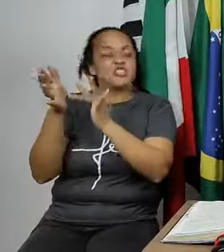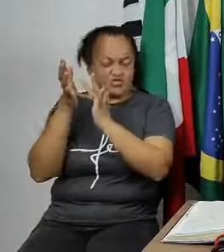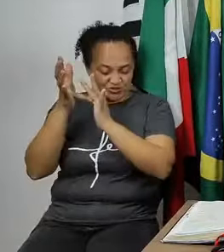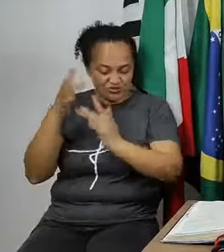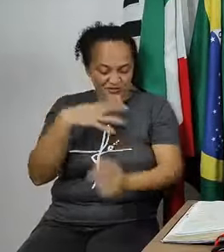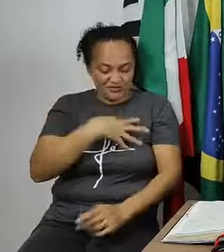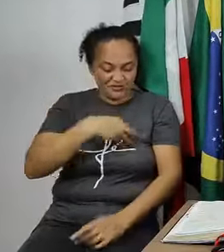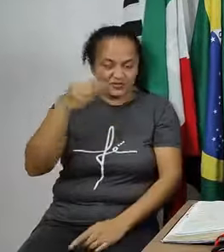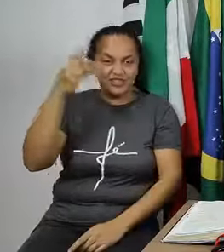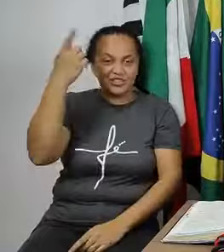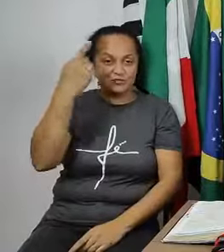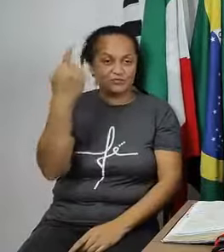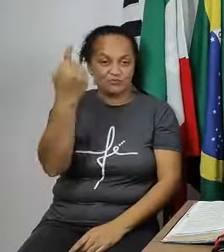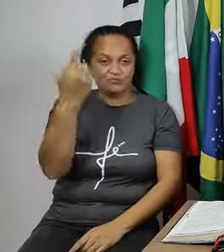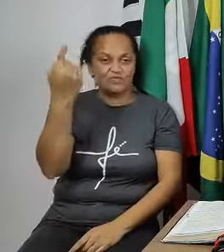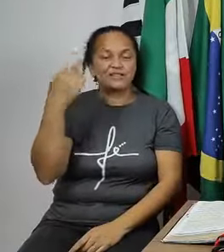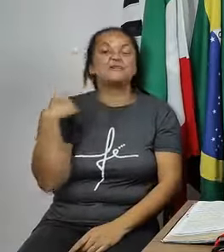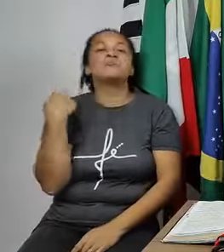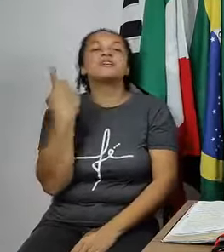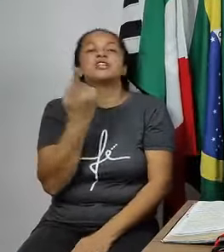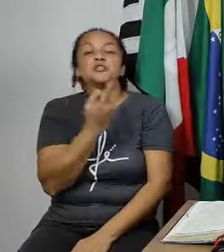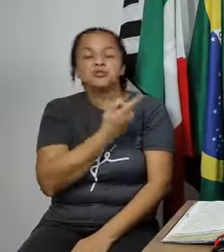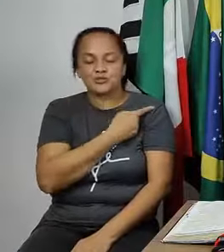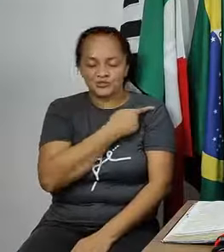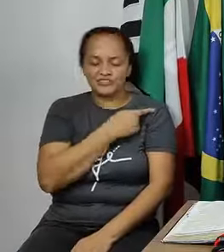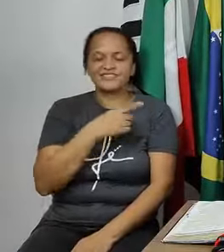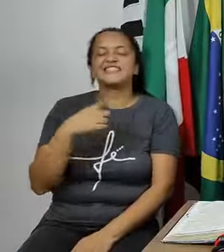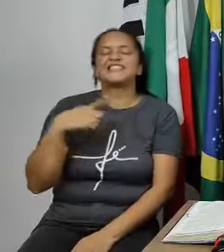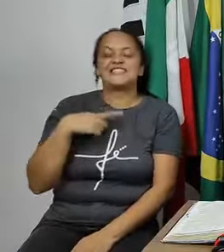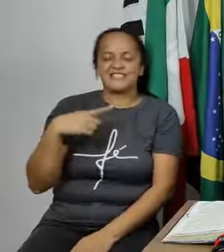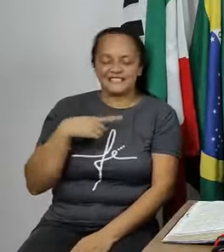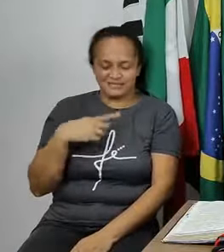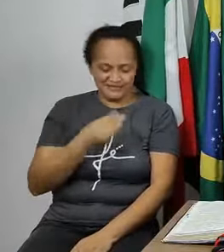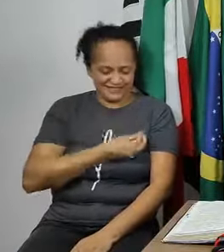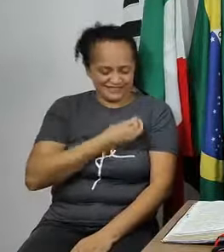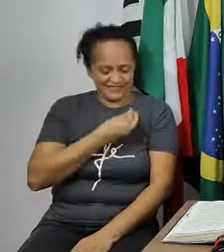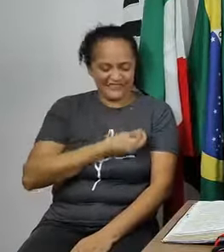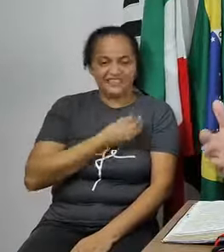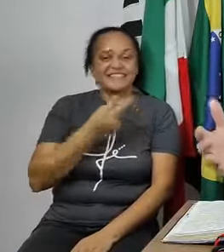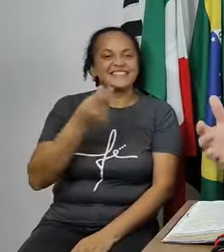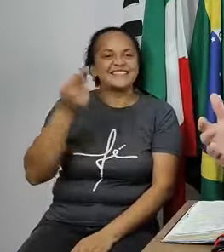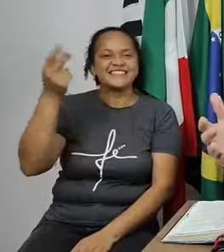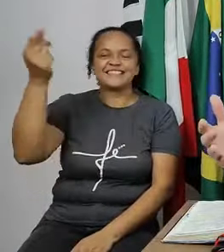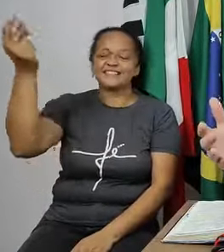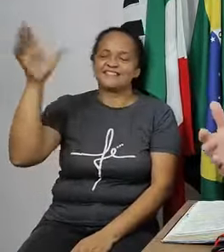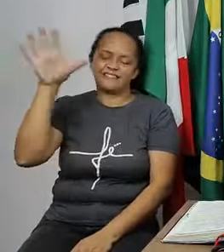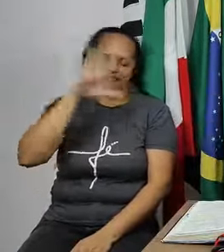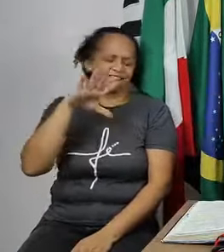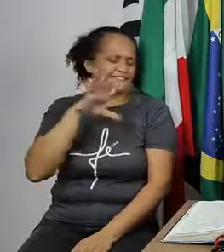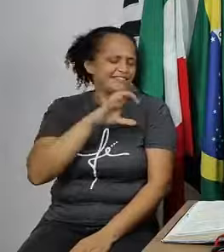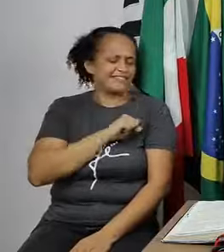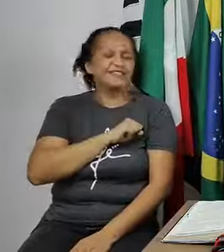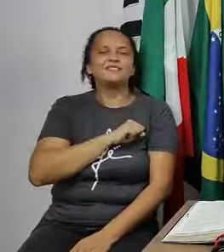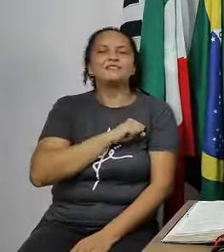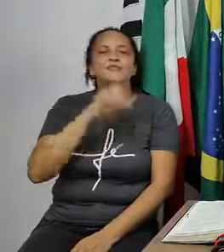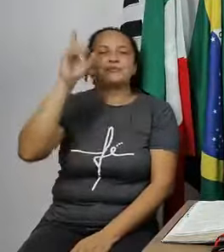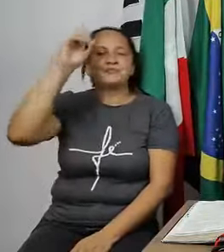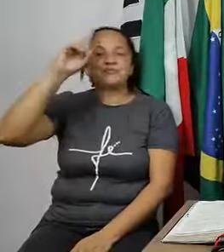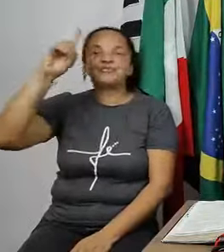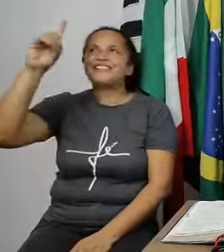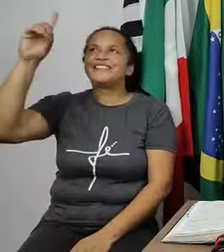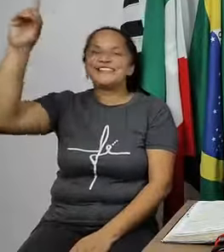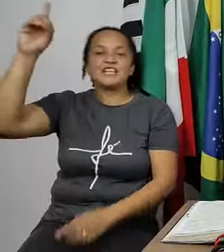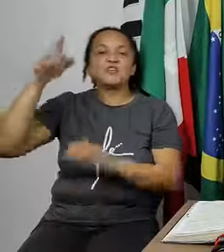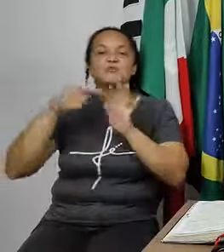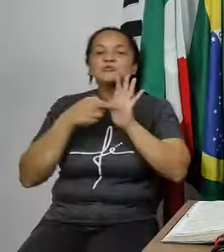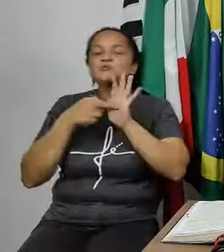nele crê não pereça, mas tenha a vida eterna. E eu amo esse texto, ó. Deus